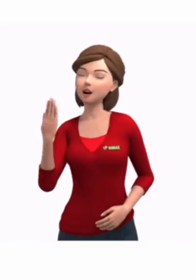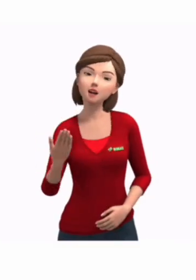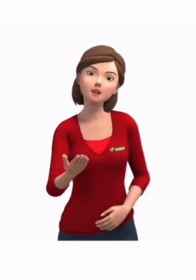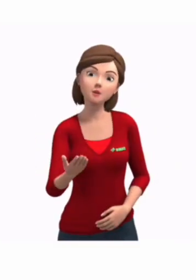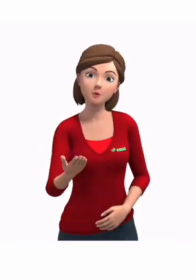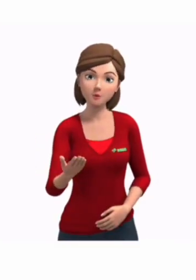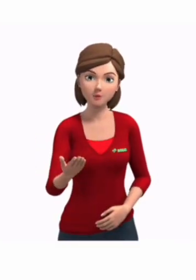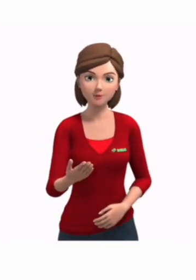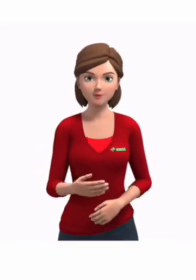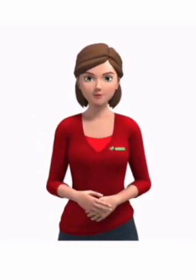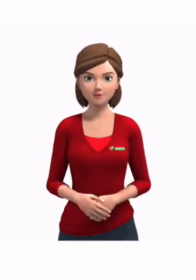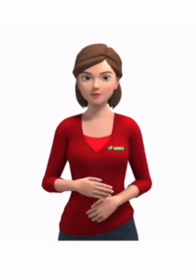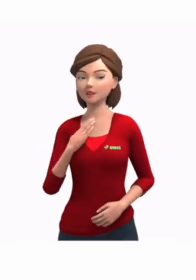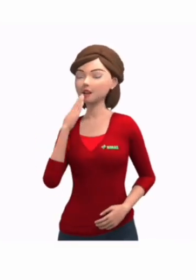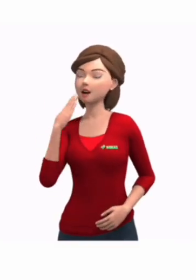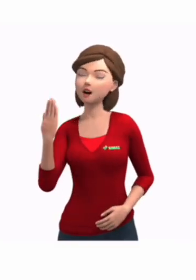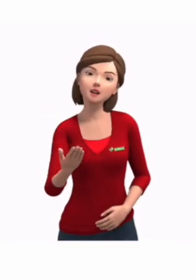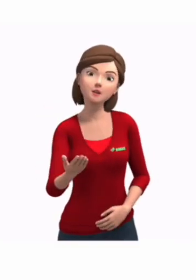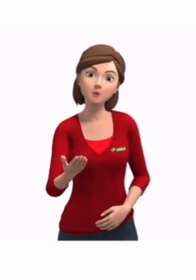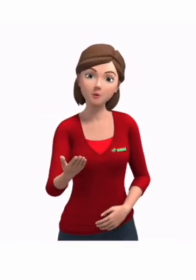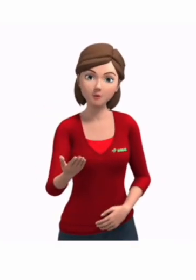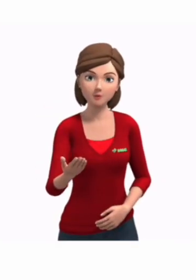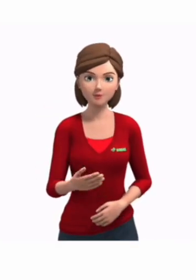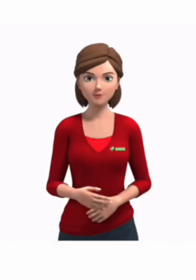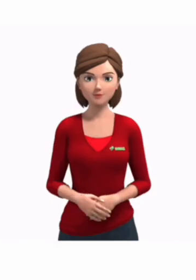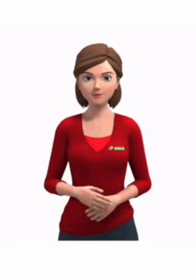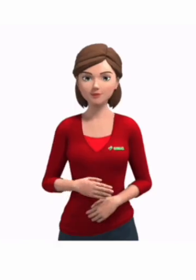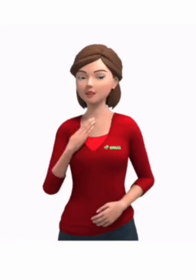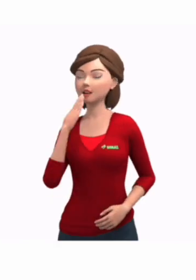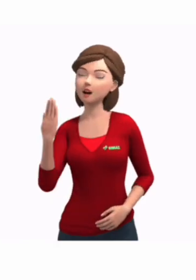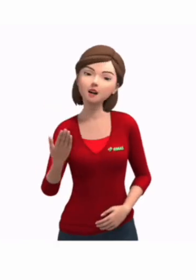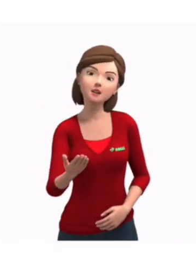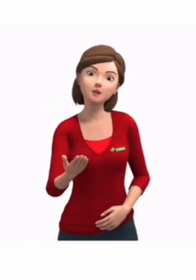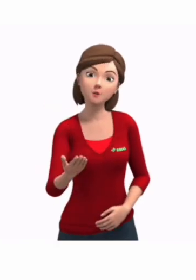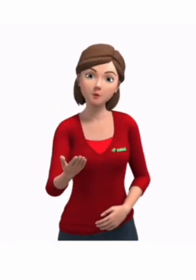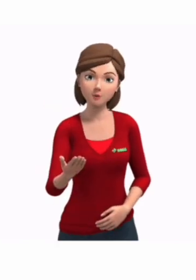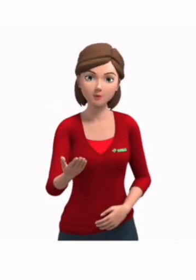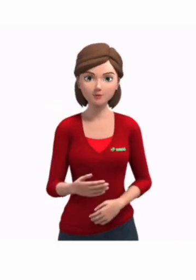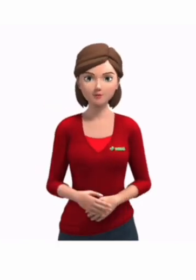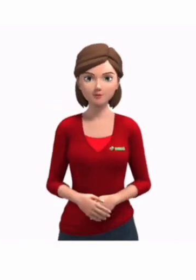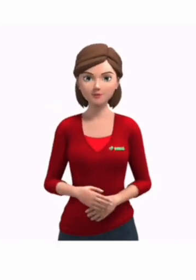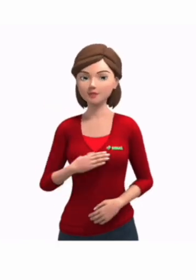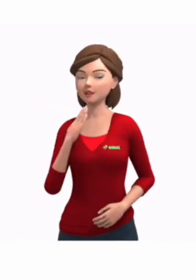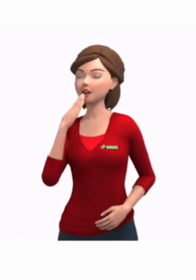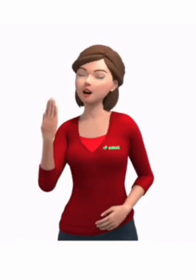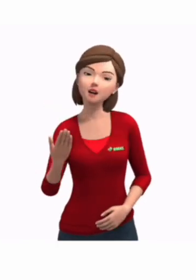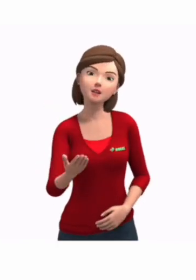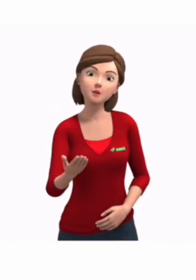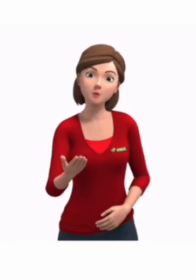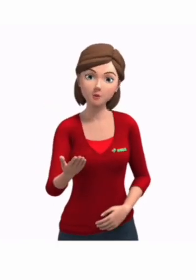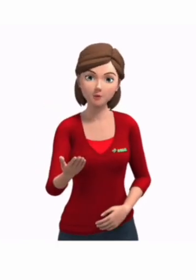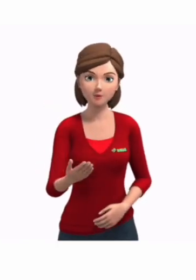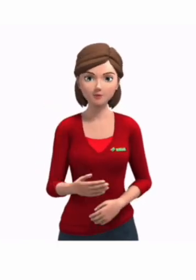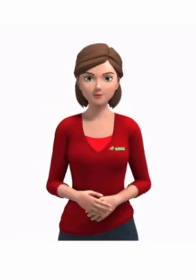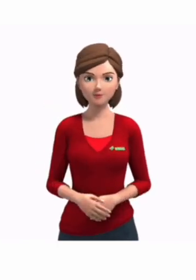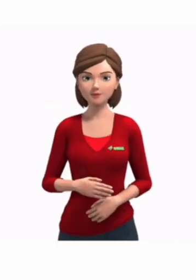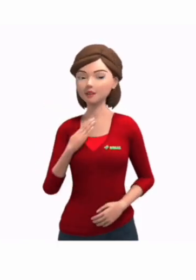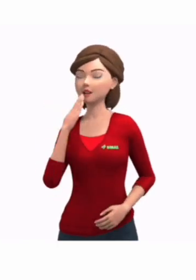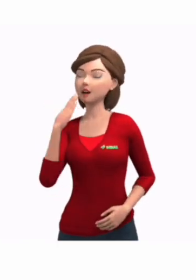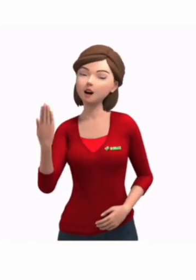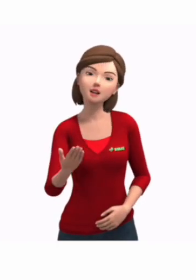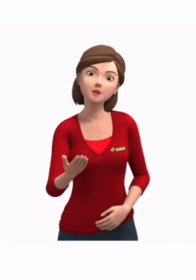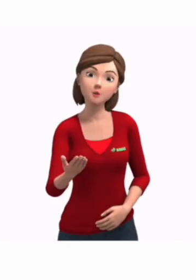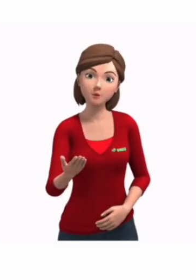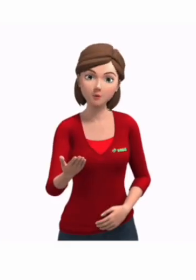besoin est différent. Et c'est pour ça, merci d'avoir pointé cette problématique de fait qu'on a beau être dans la tech, on